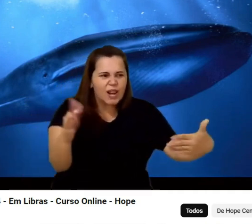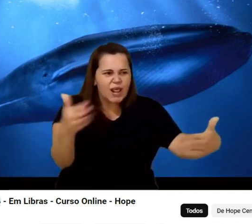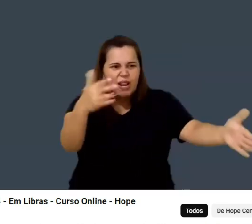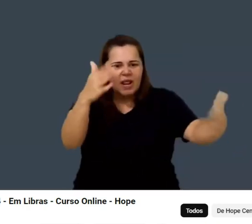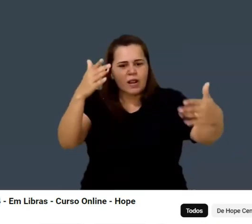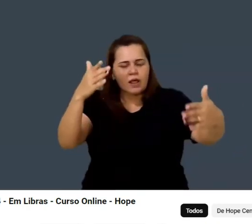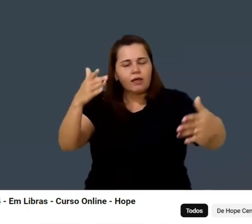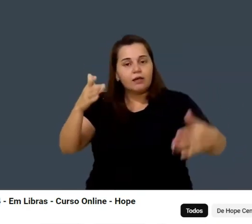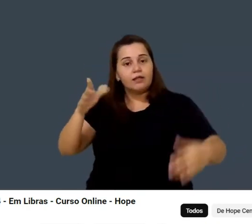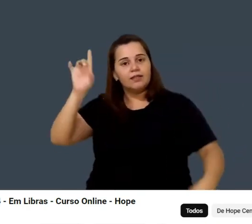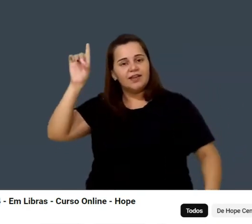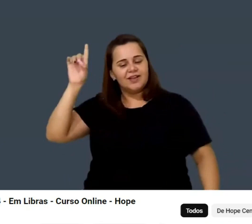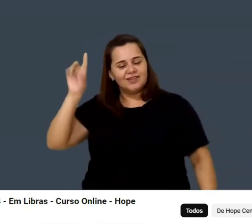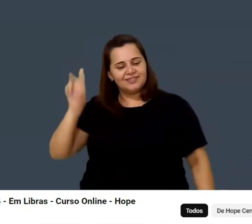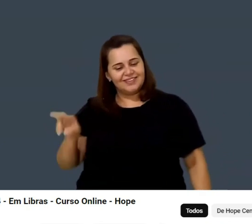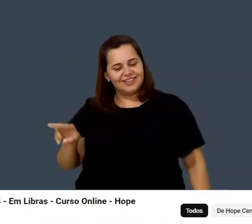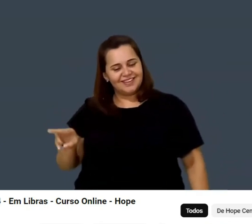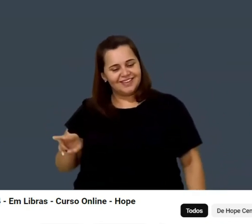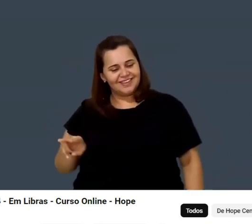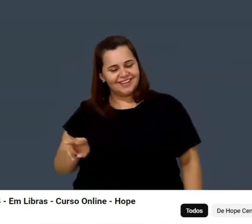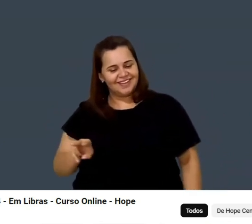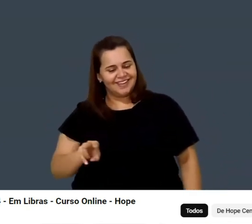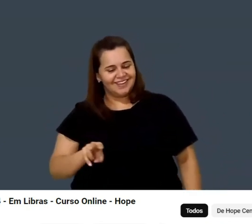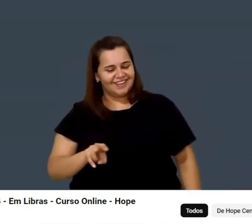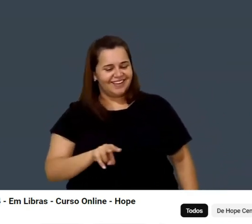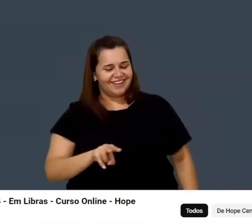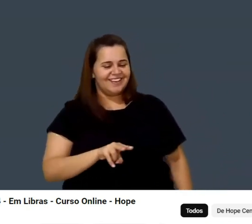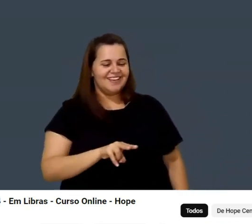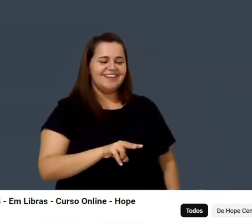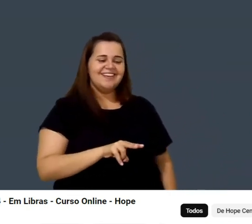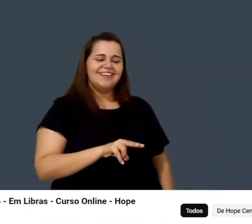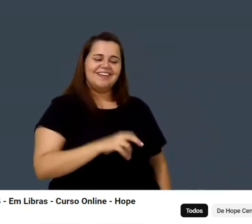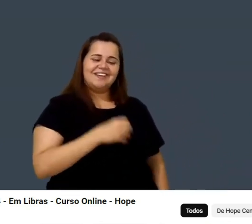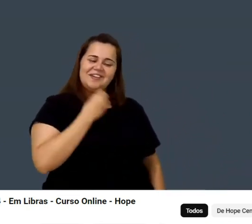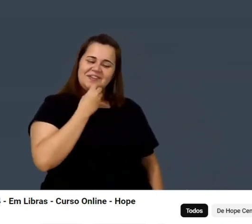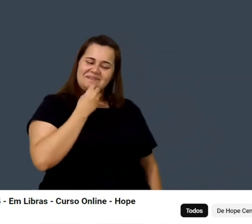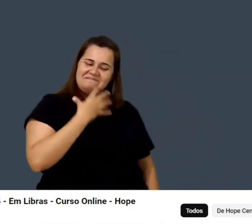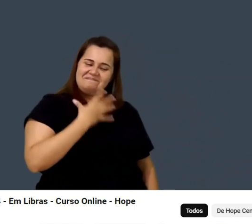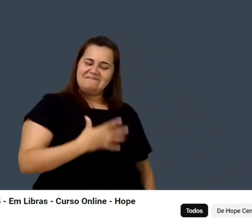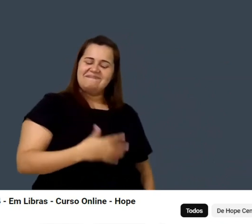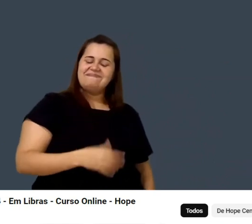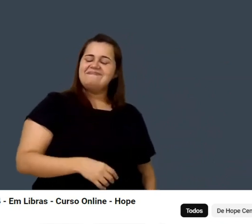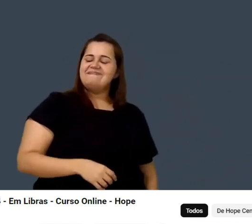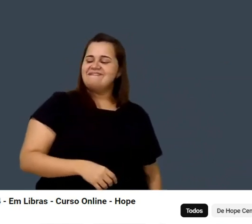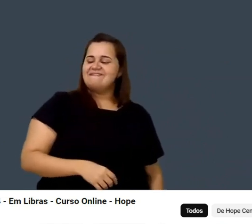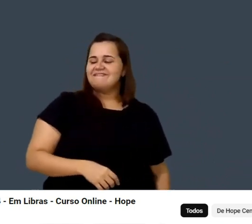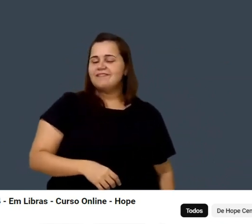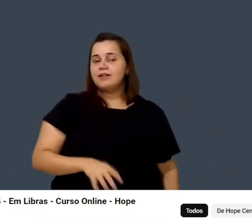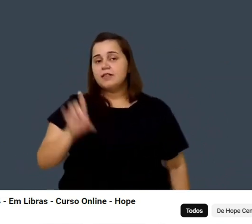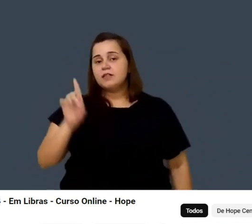coloridos, vagando por todo o mar. E Deus olhou e